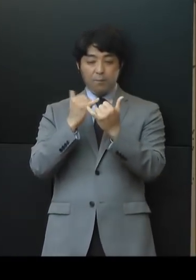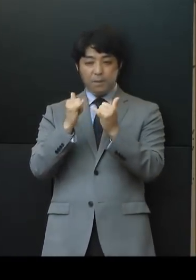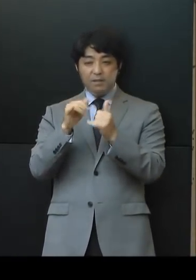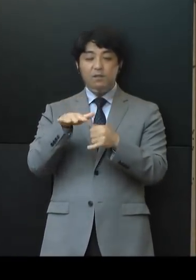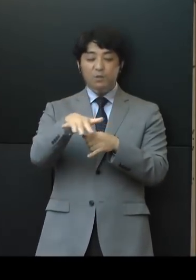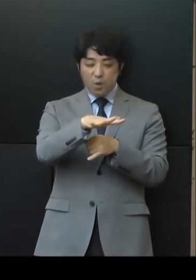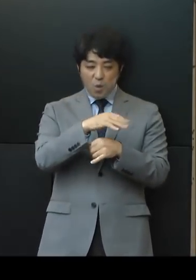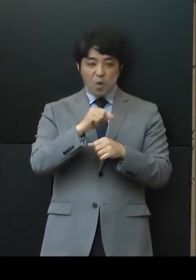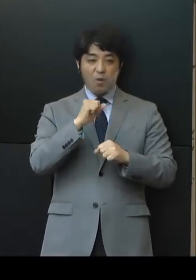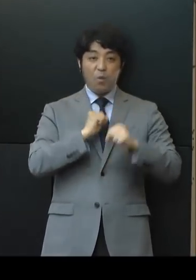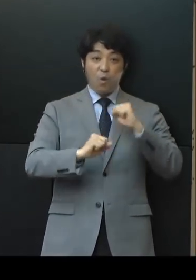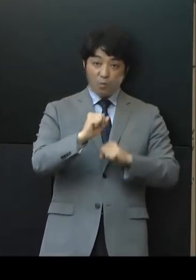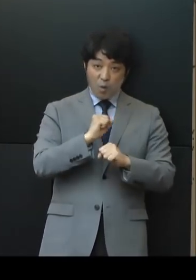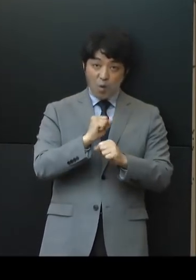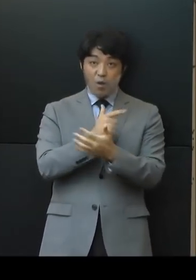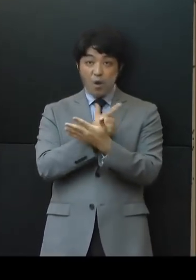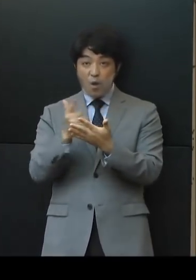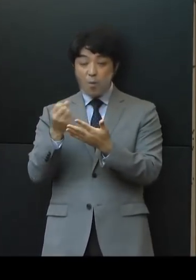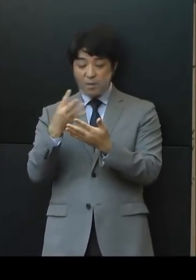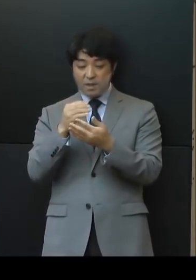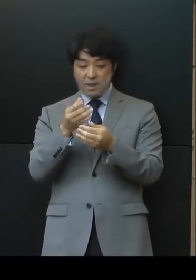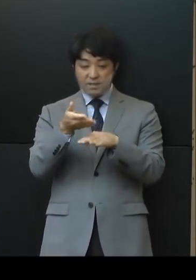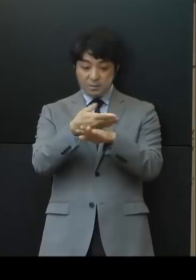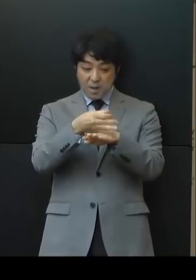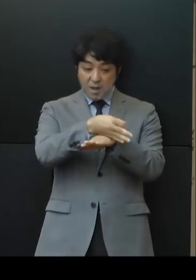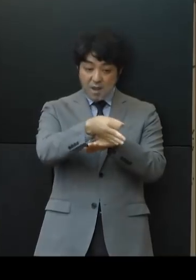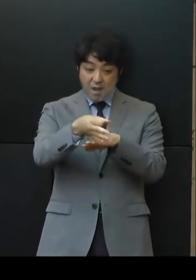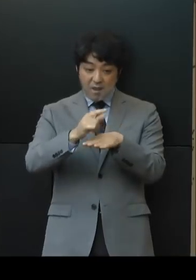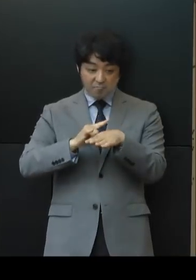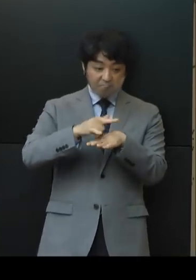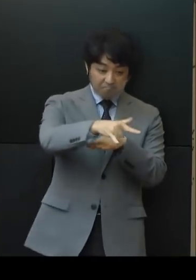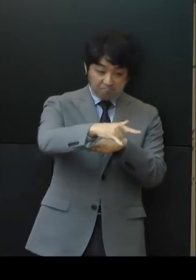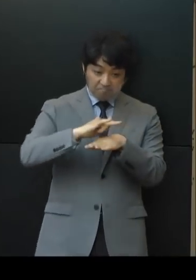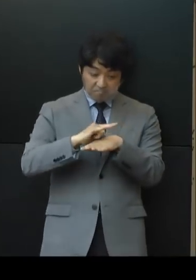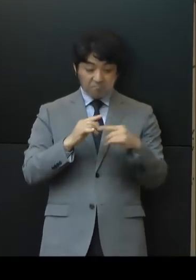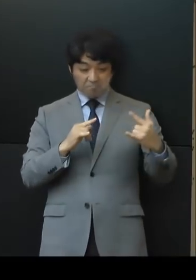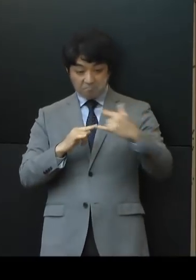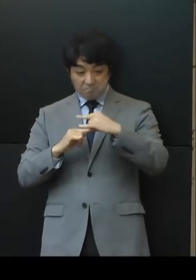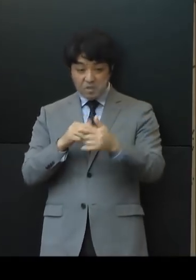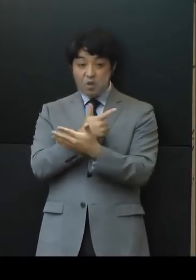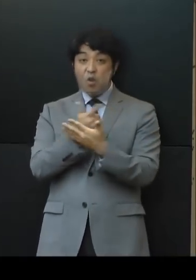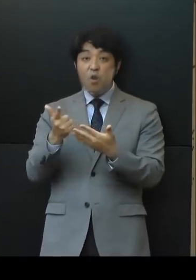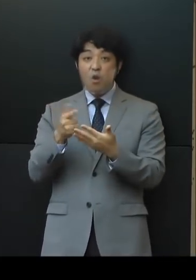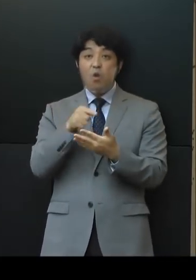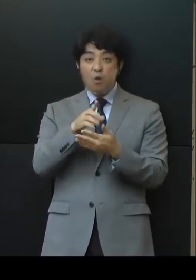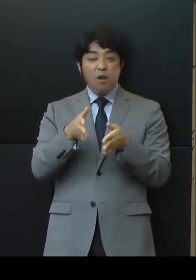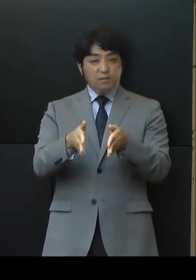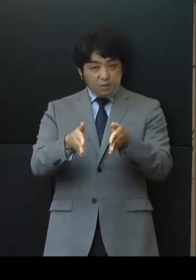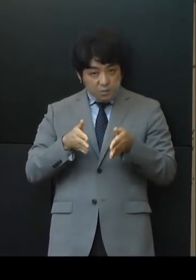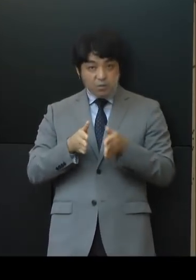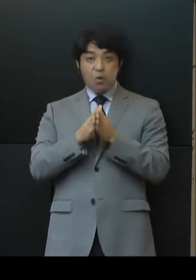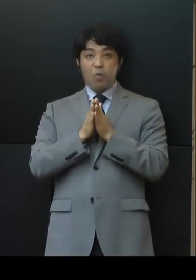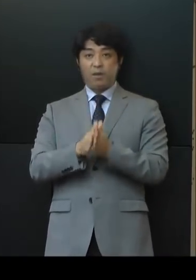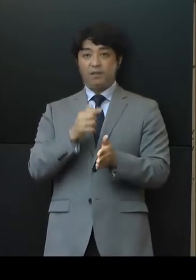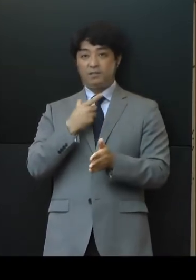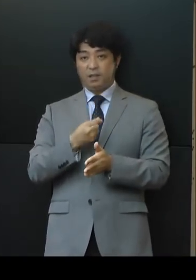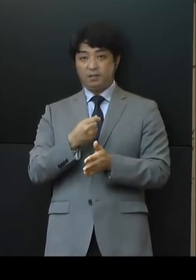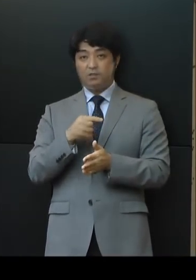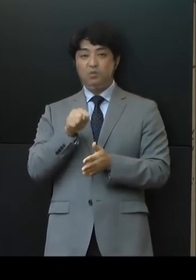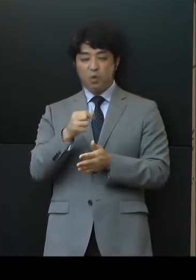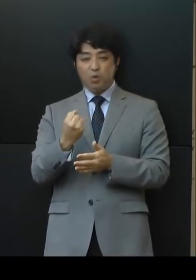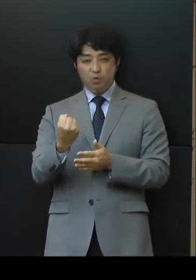島間、それから離島と離島間の移動についても強くお願いをしているところが本件の特徴かと思います